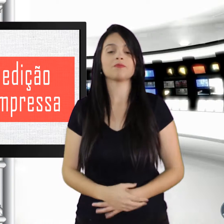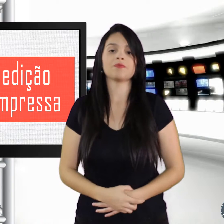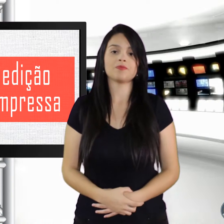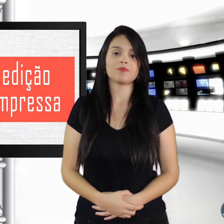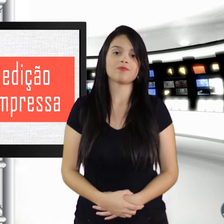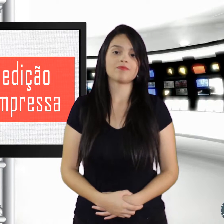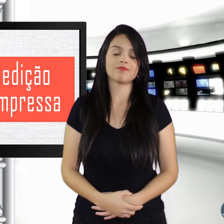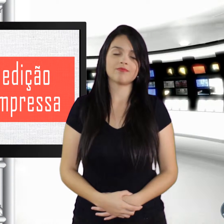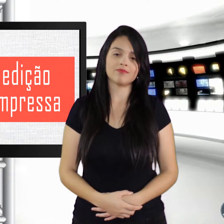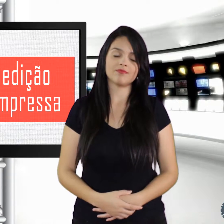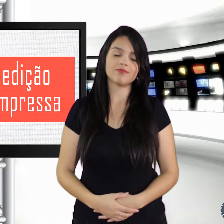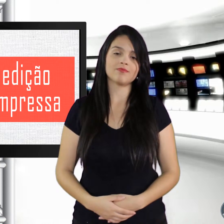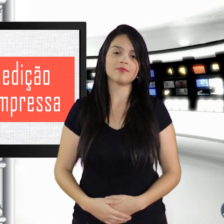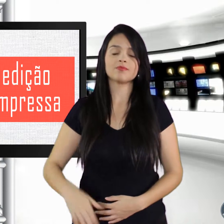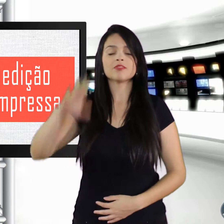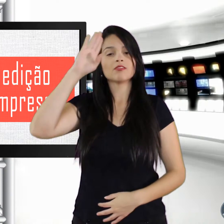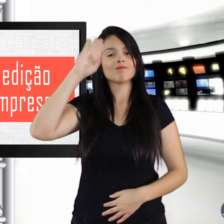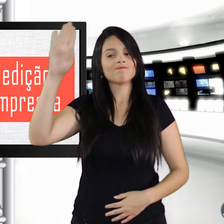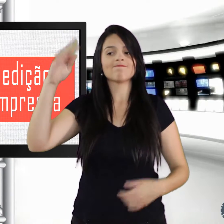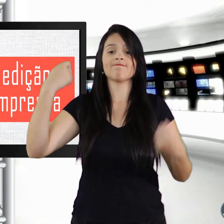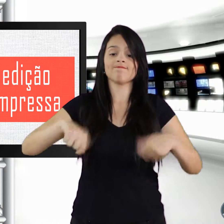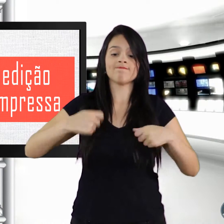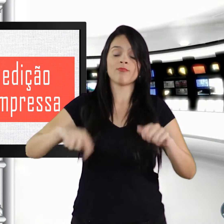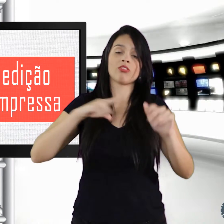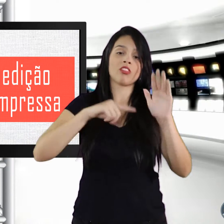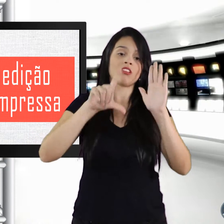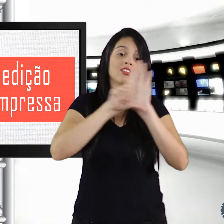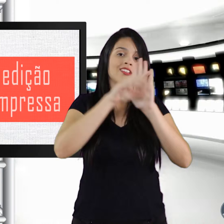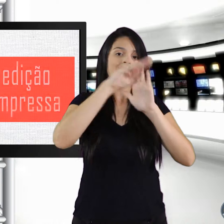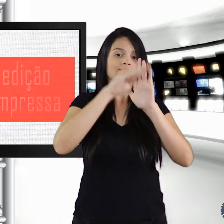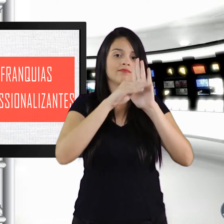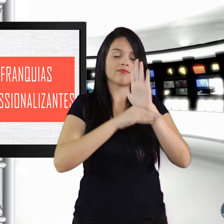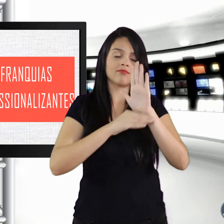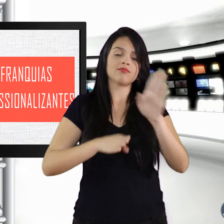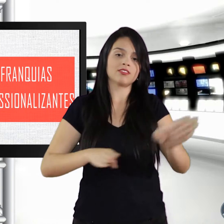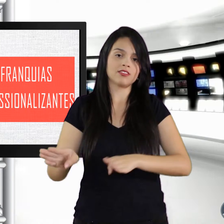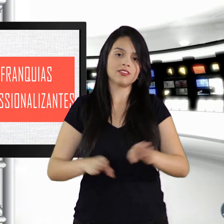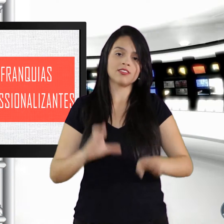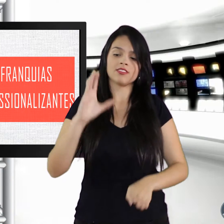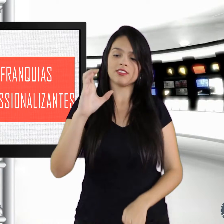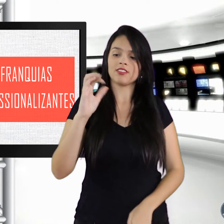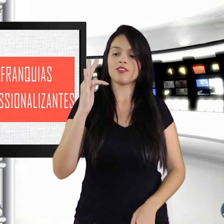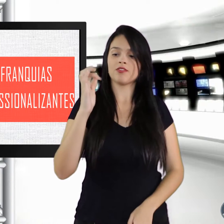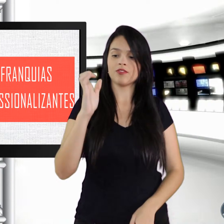Visando atender às necessidades referentes à legislação de acessibilidade, o Cefep, Centro de